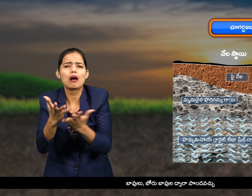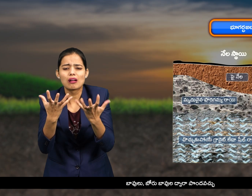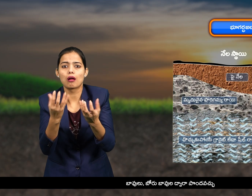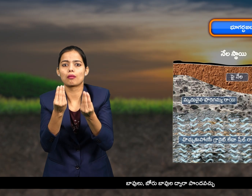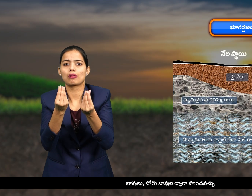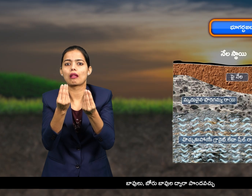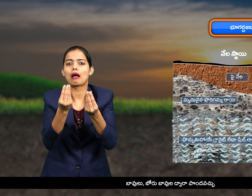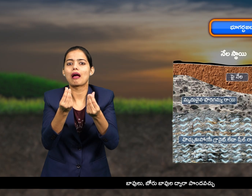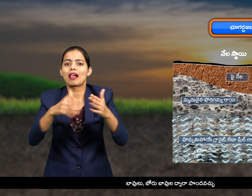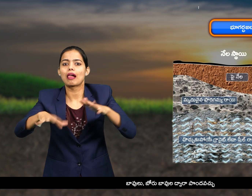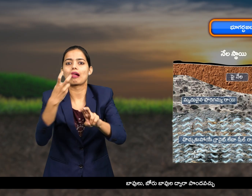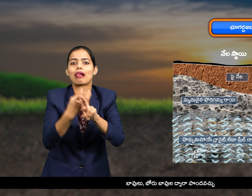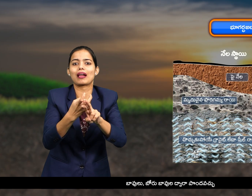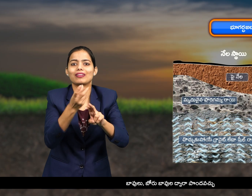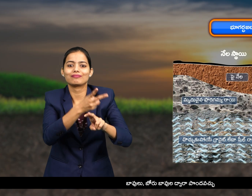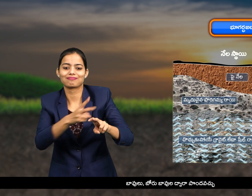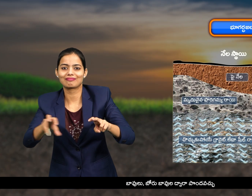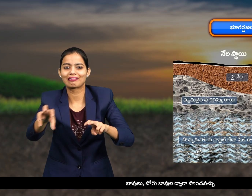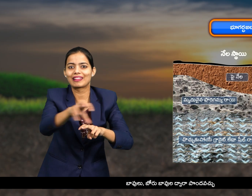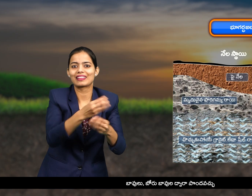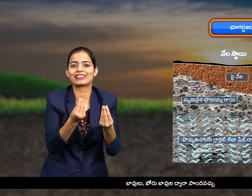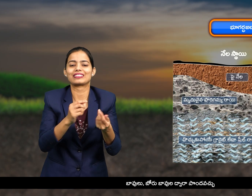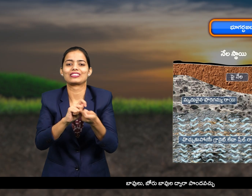బావులు, బోరుబావుల ద్వారా పొందవచ్చు.